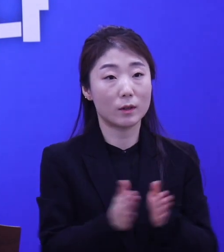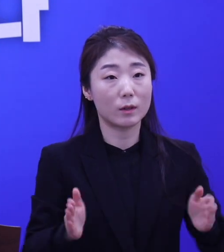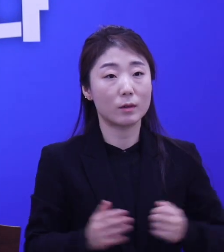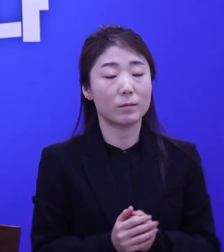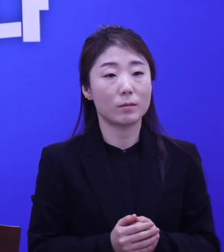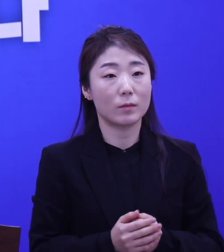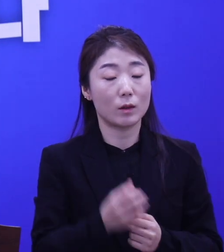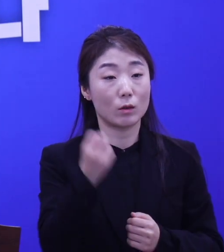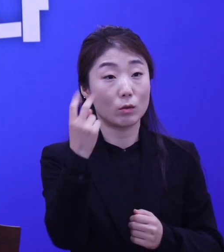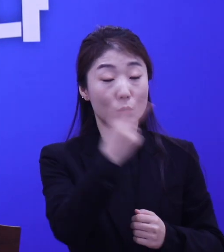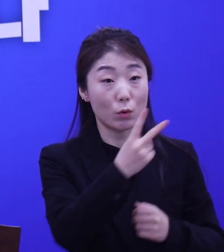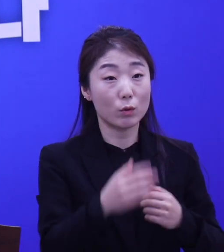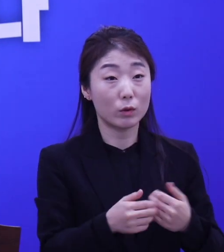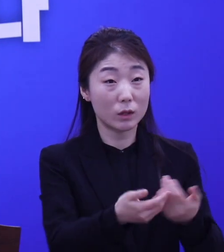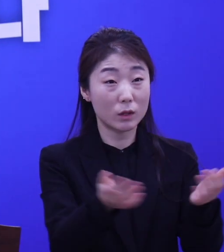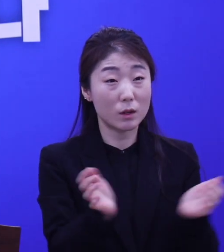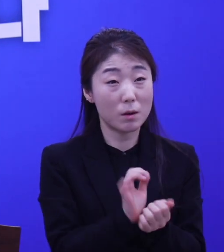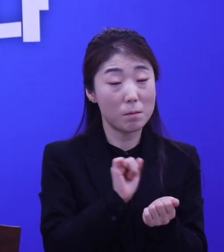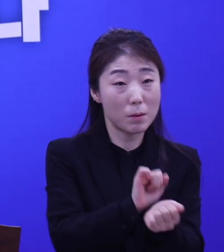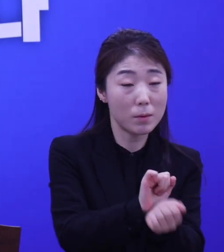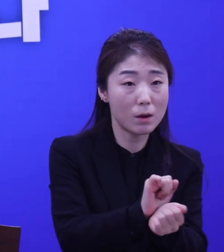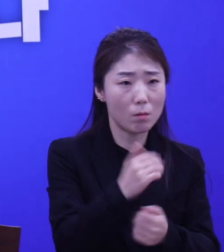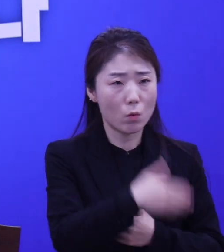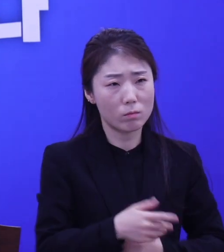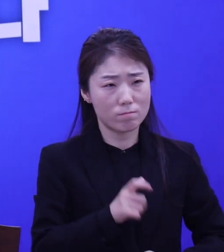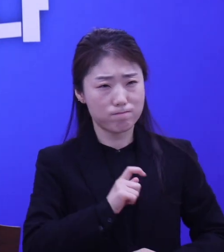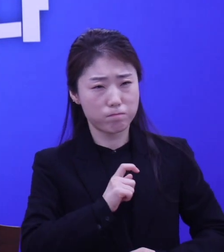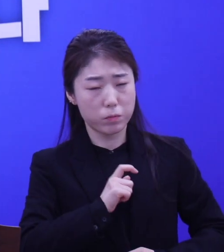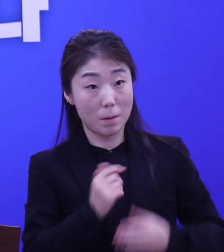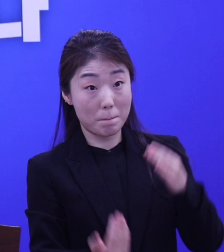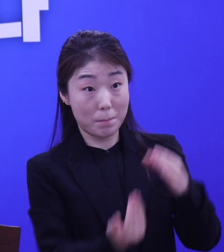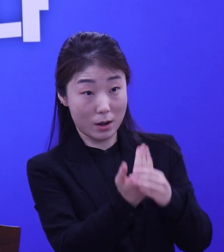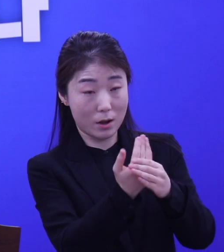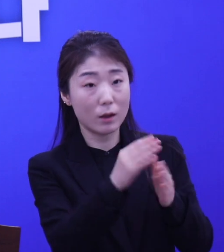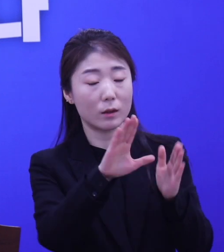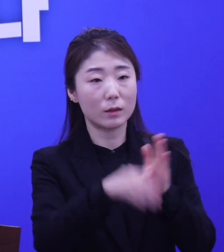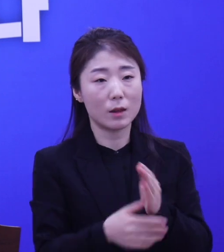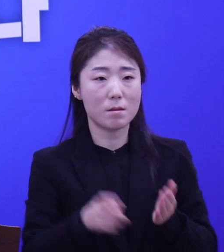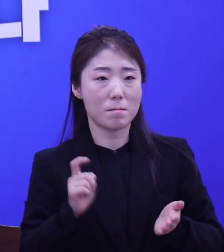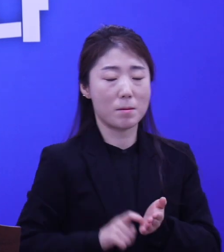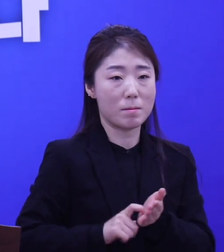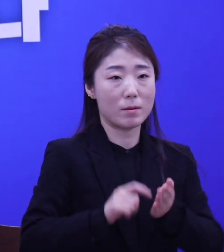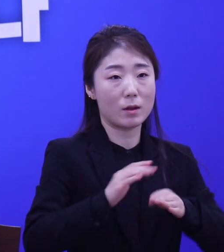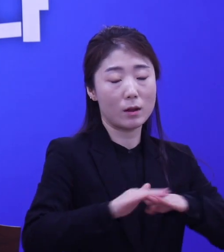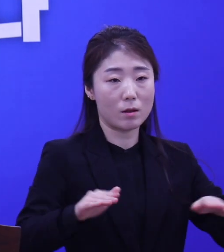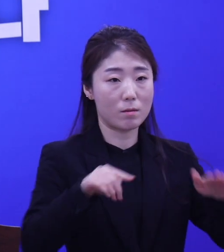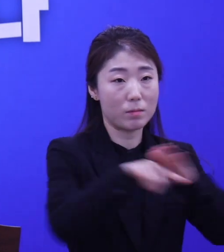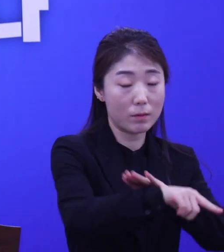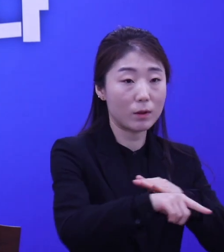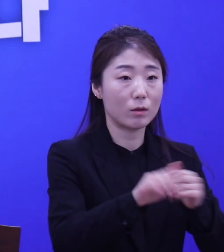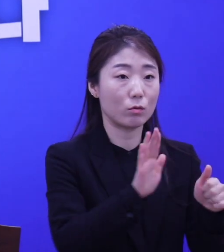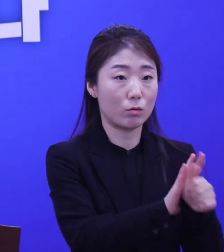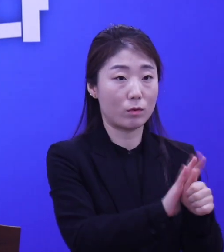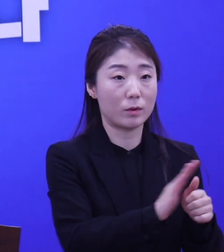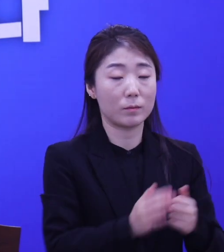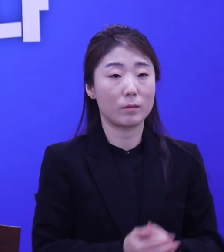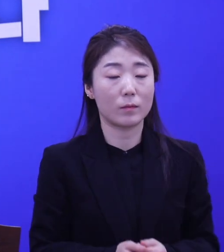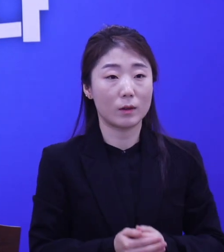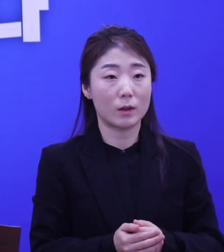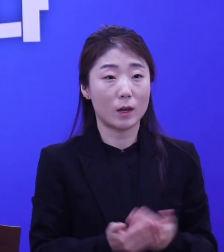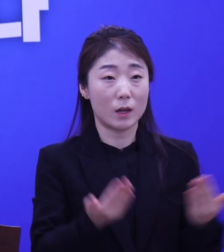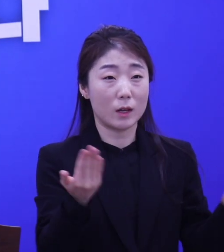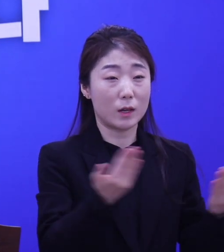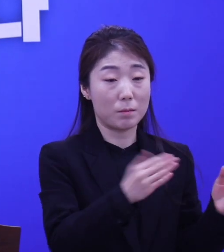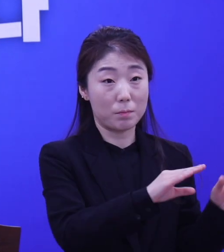함께 집단 시설 내 유증상자가 발생할 경우 신속하게 대응하겠습니다. 즉시 업무 배제와